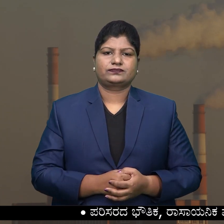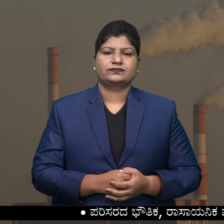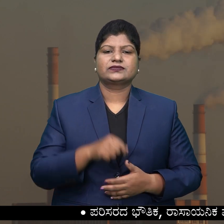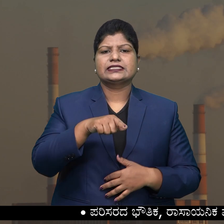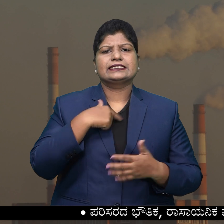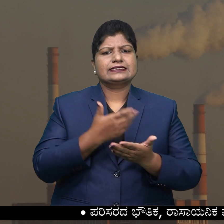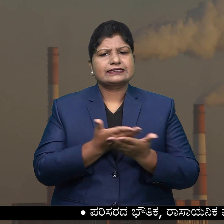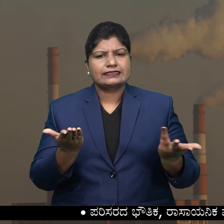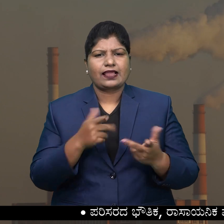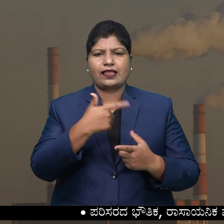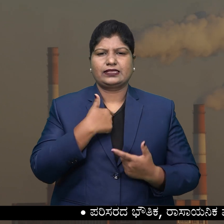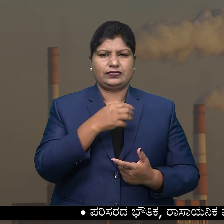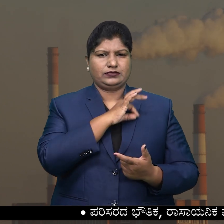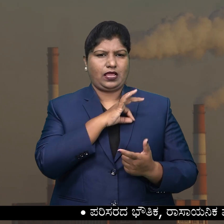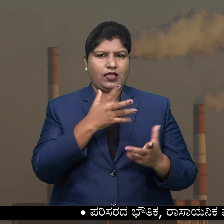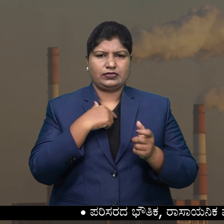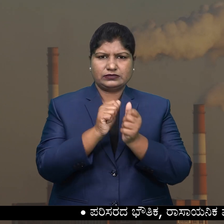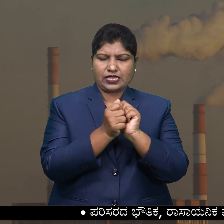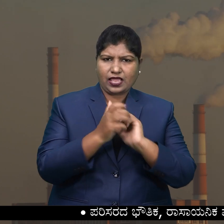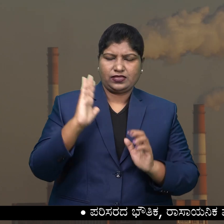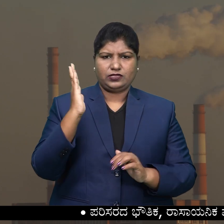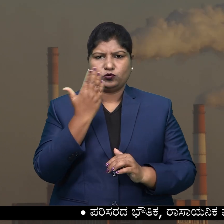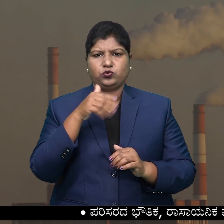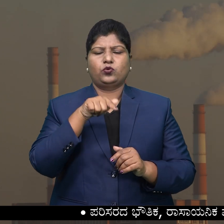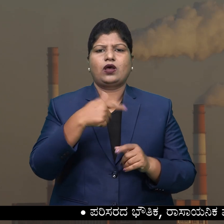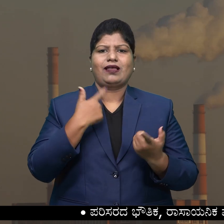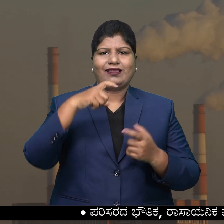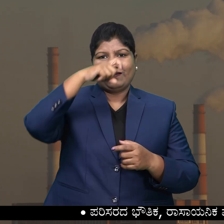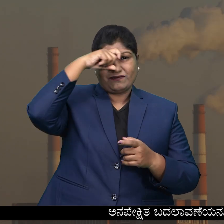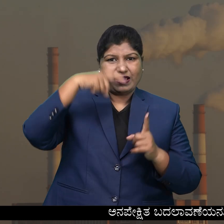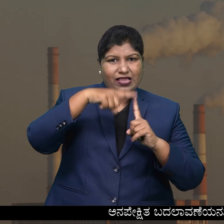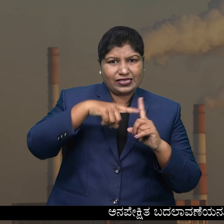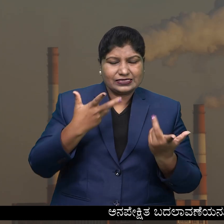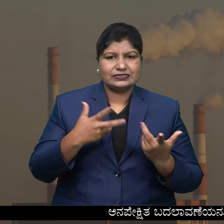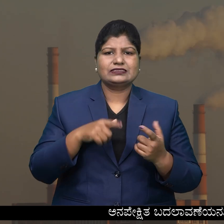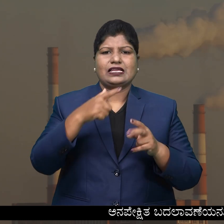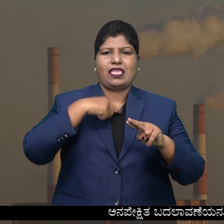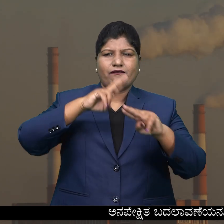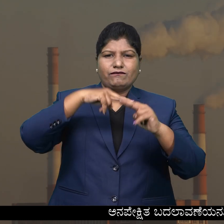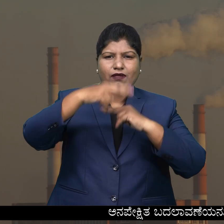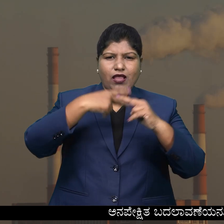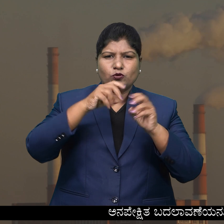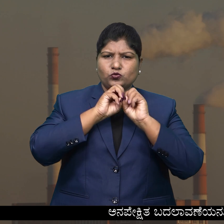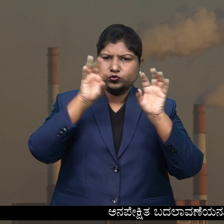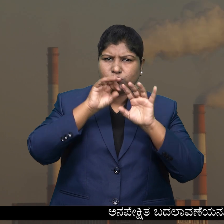ಪರಿಸರದ ಭೌತಿಕ, ರಾಸಾಯನಿಕ ಮತ್ತು ಜೈವಿಕ ಗುಣಲಕ್ಷಣಗಳಲ್ಲಿನ ಯಾವುದೇ ಅನಪೇಕ್ಷಿತ ಬದಲಾವಣೆಯನ್ನ ಮಾಲಿನ್ಯ ಎಂದು ಕರೆಯಲಾಗುತ್ತೆ.